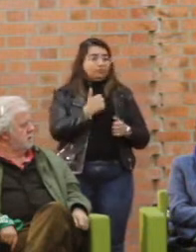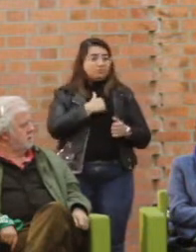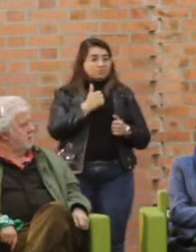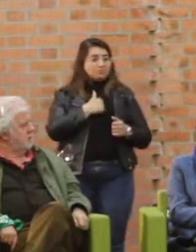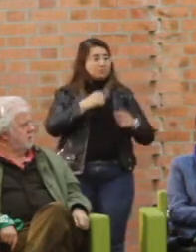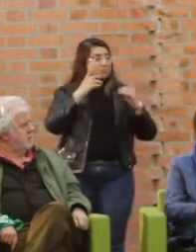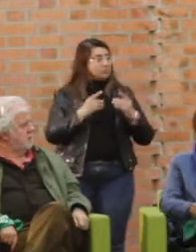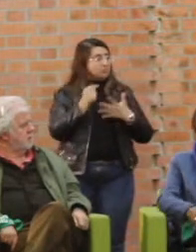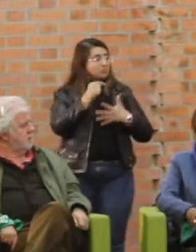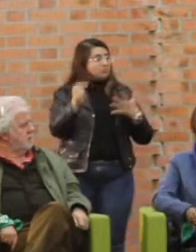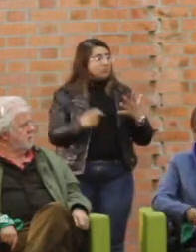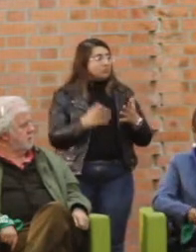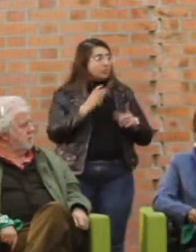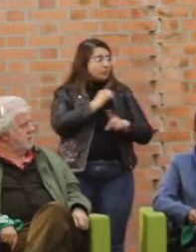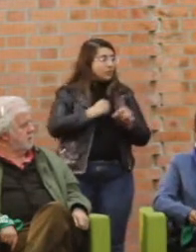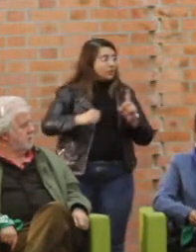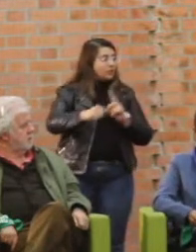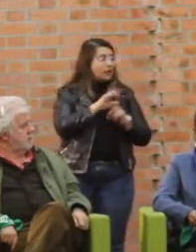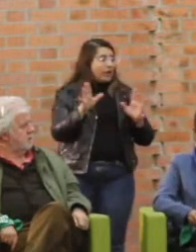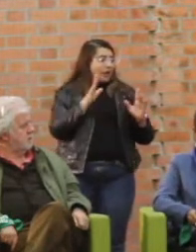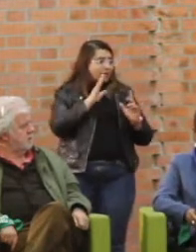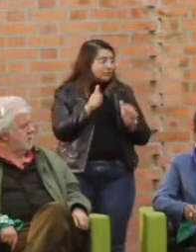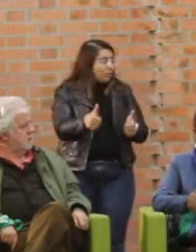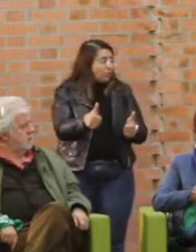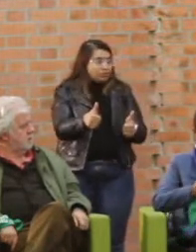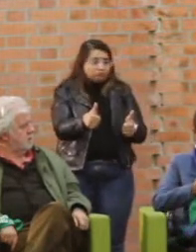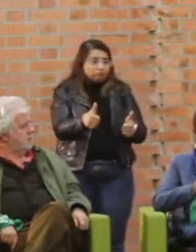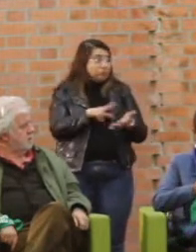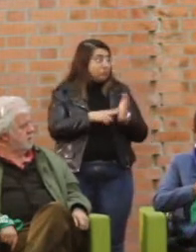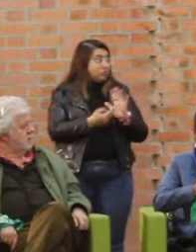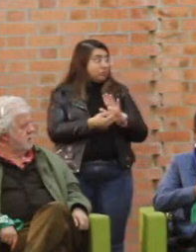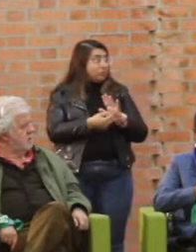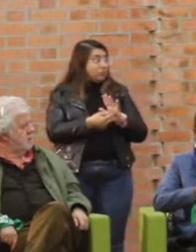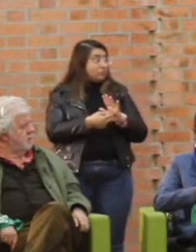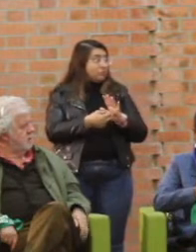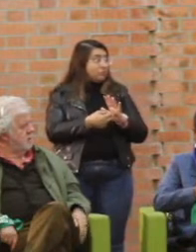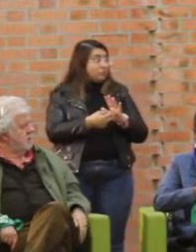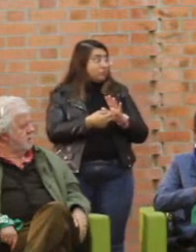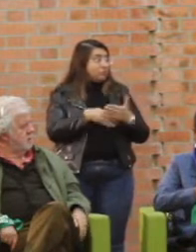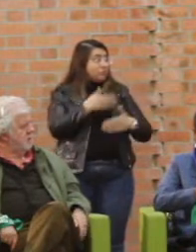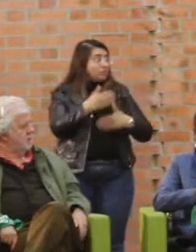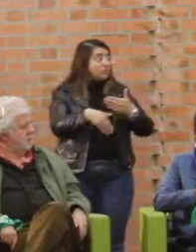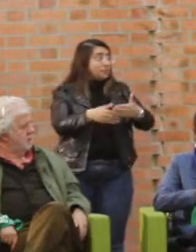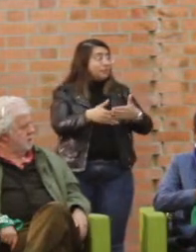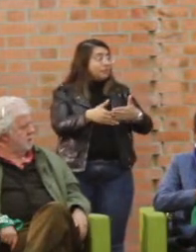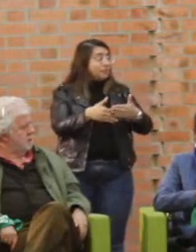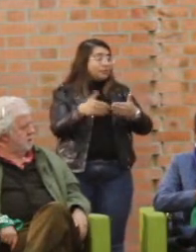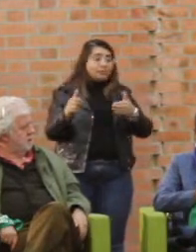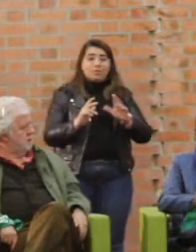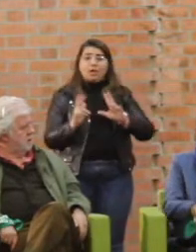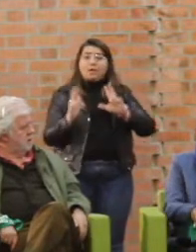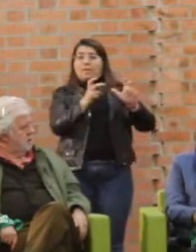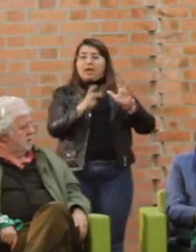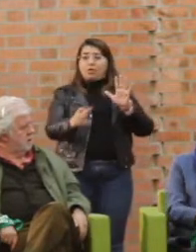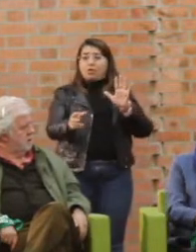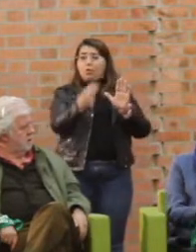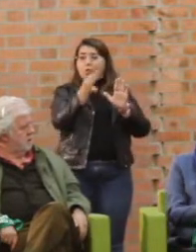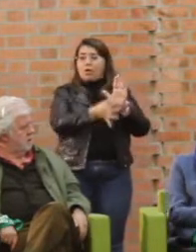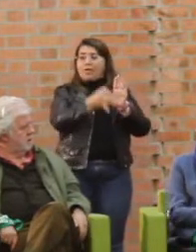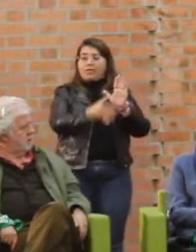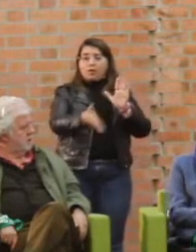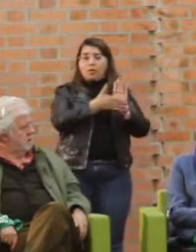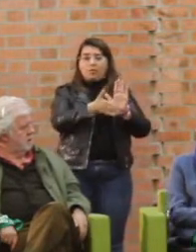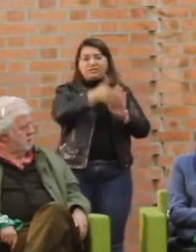desde el plano de lo social y que bueno está bien tener todo un marco como jurídico que nos respalde